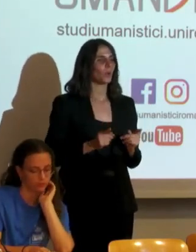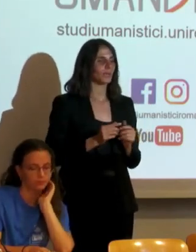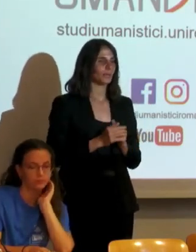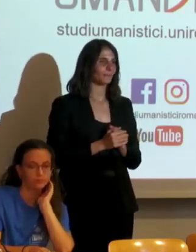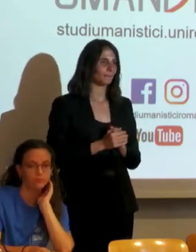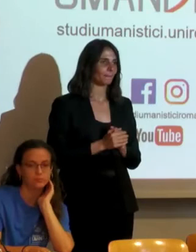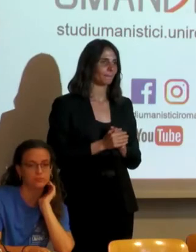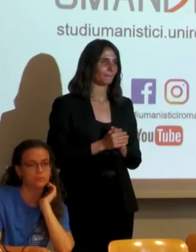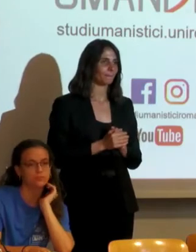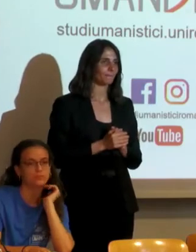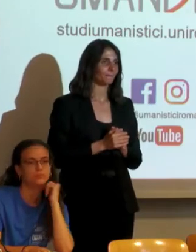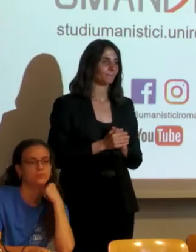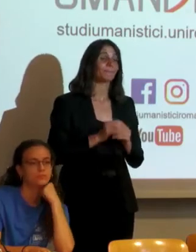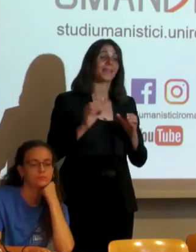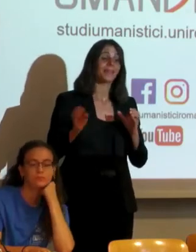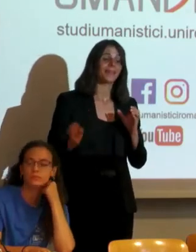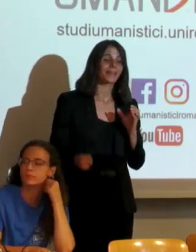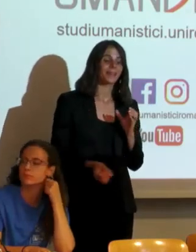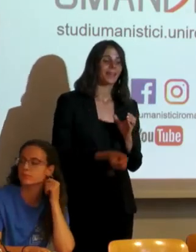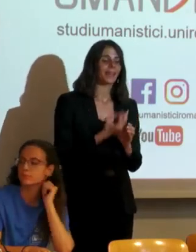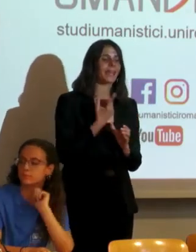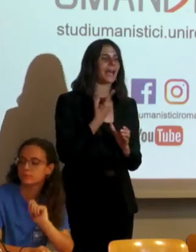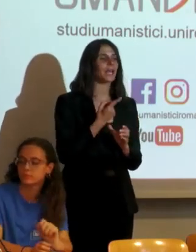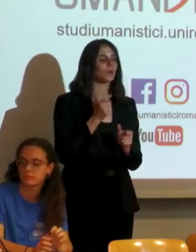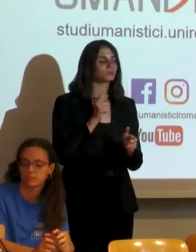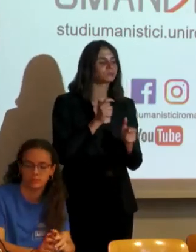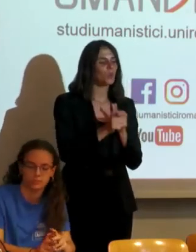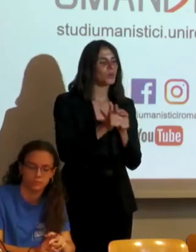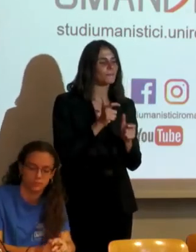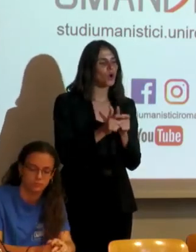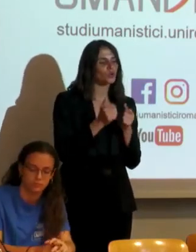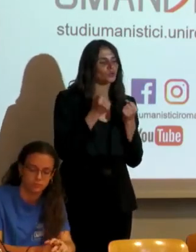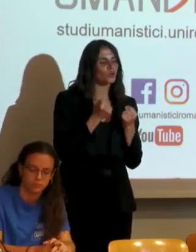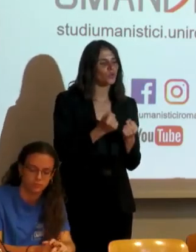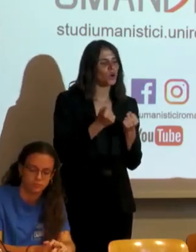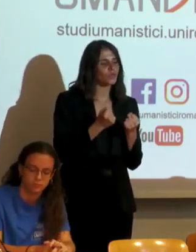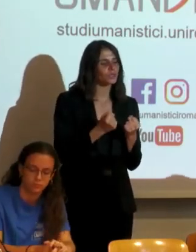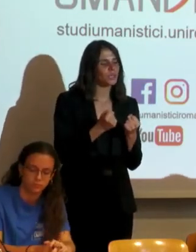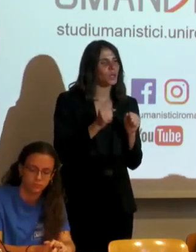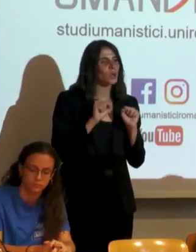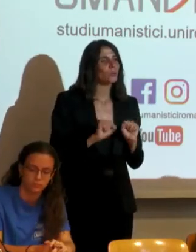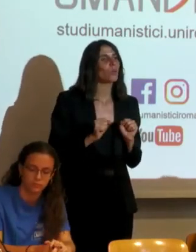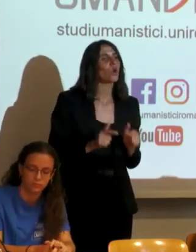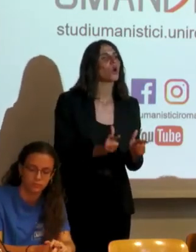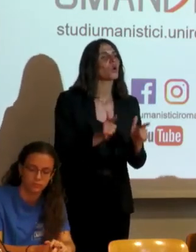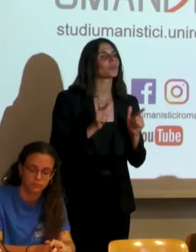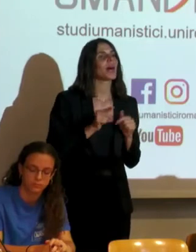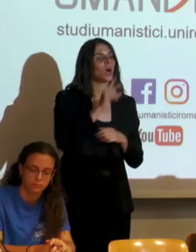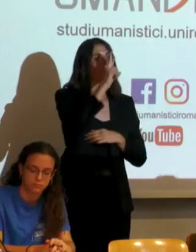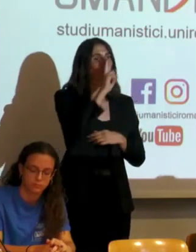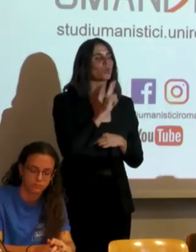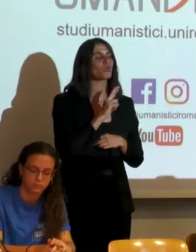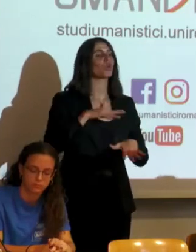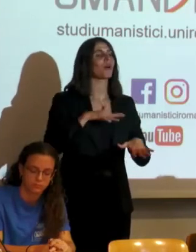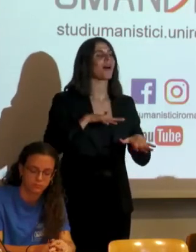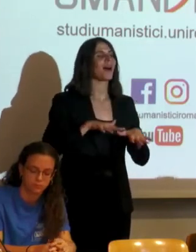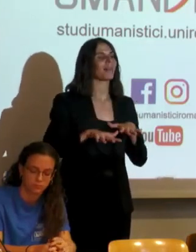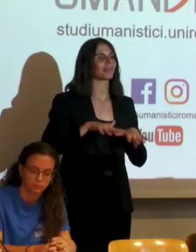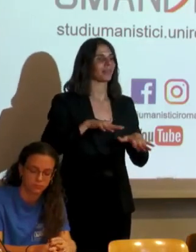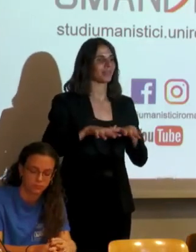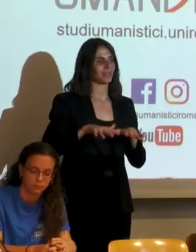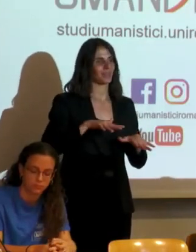sviluppare un'interazione forte che ci potesse, come dire, dare un ruolo attivo, no, nei confronti